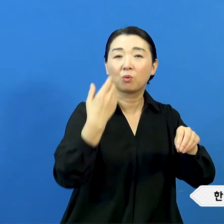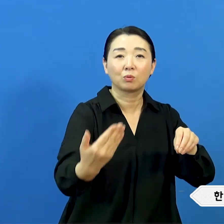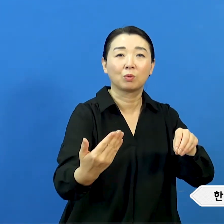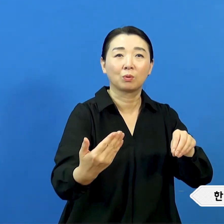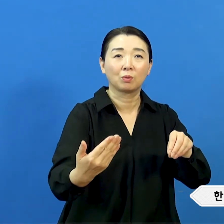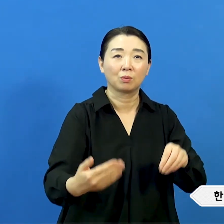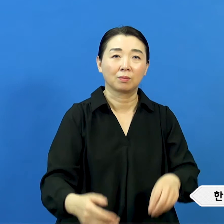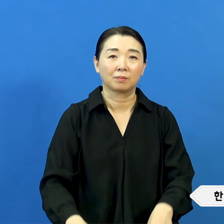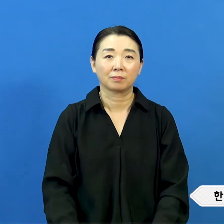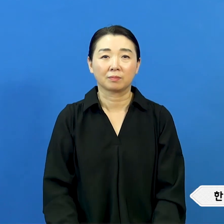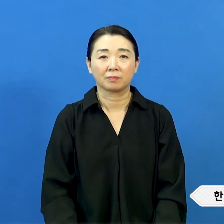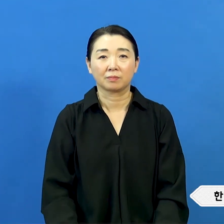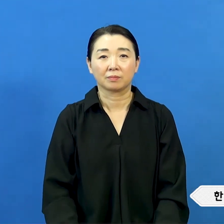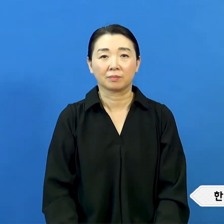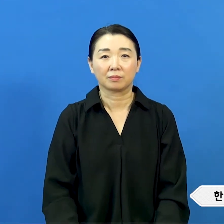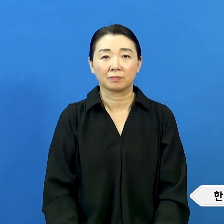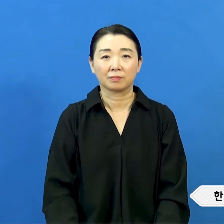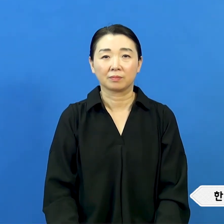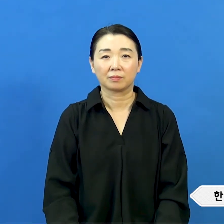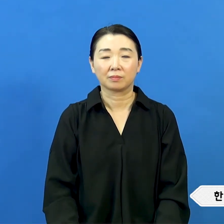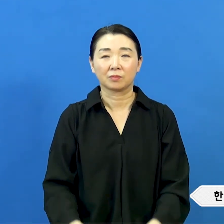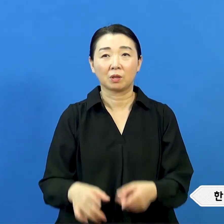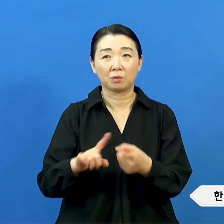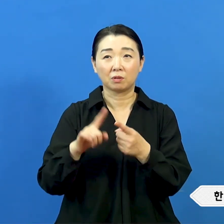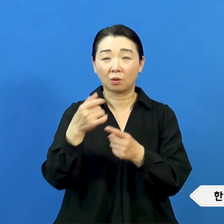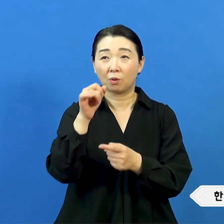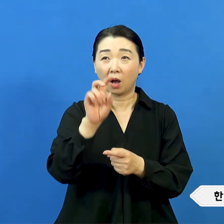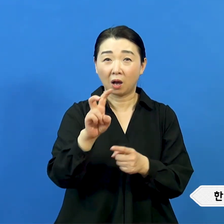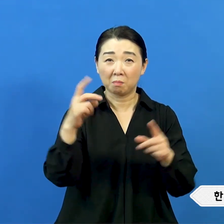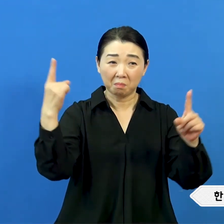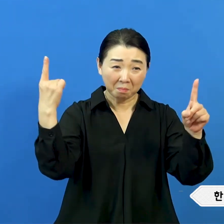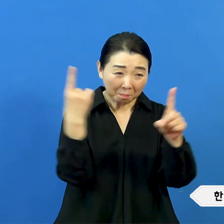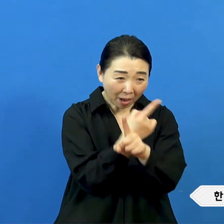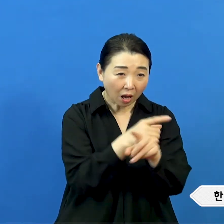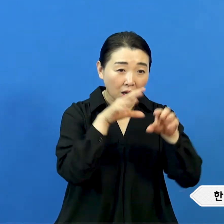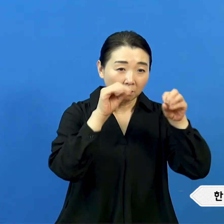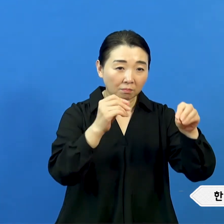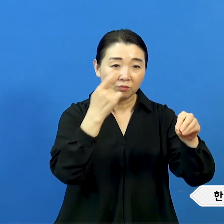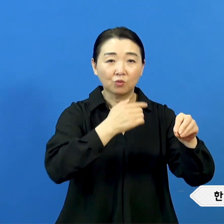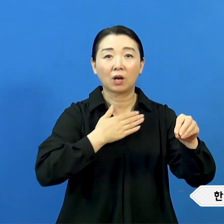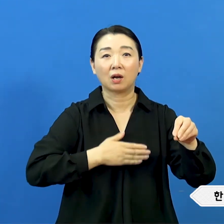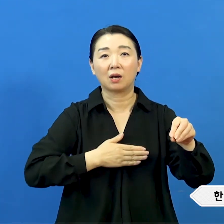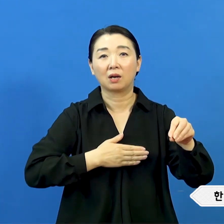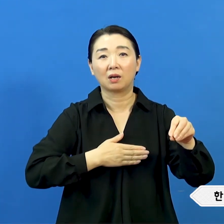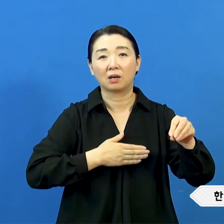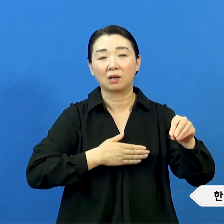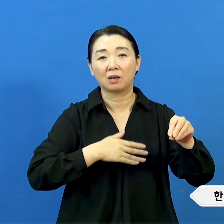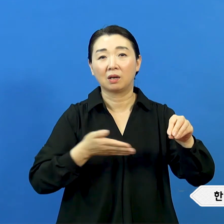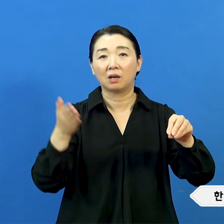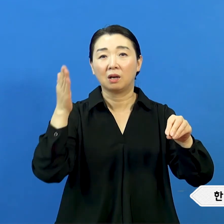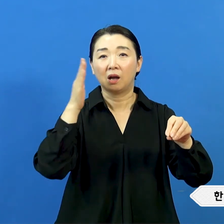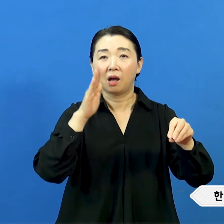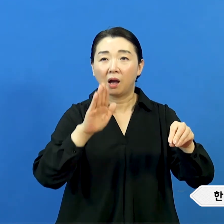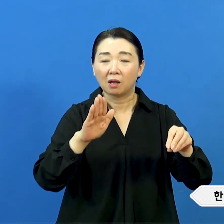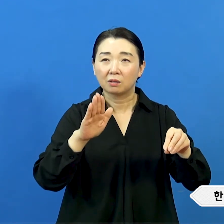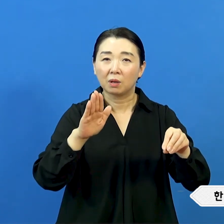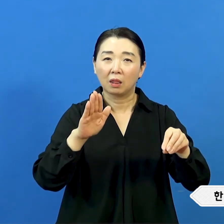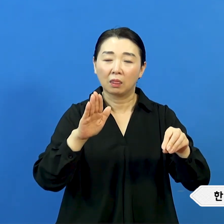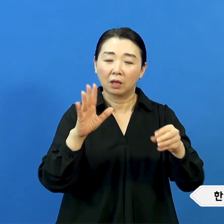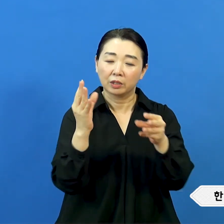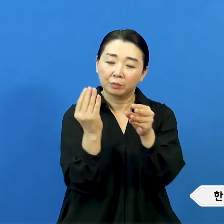하는구나. 그래서 그대로 암이 나을 줄 알았습니다. 그런데 10달 돼서